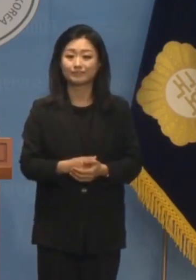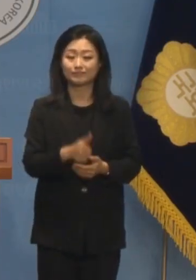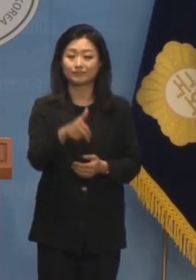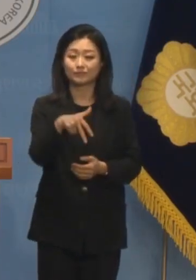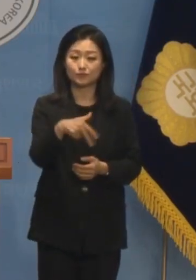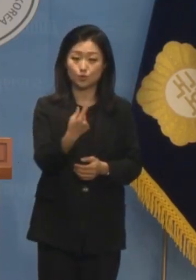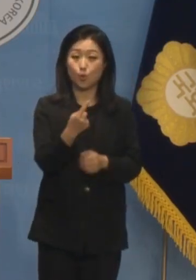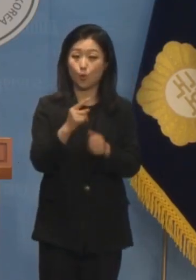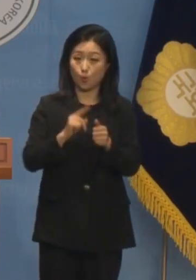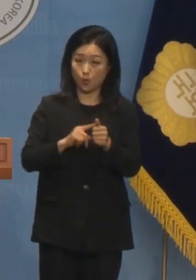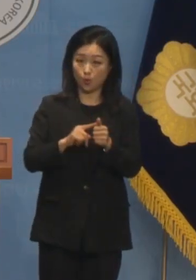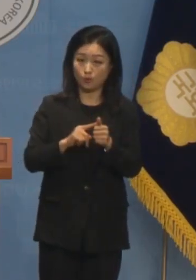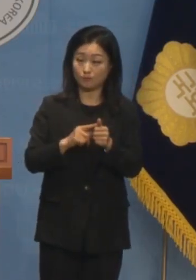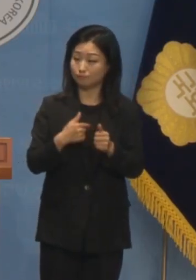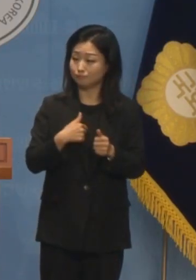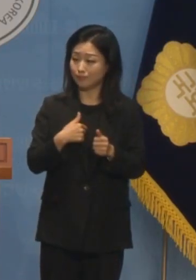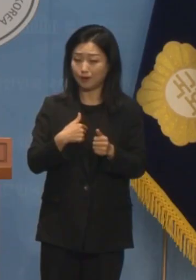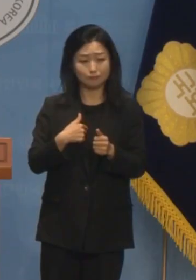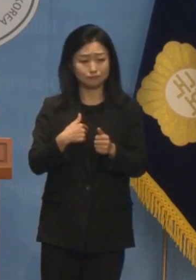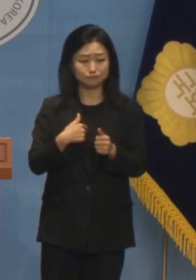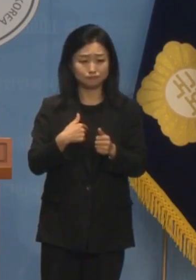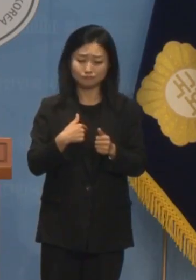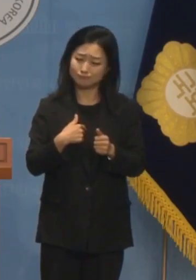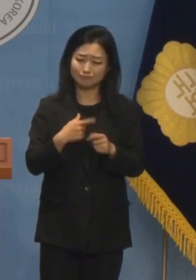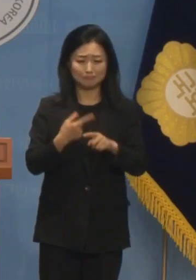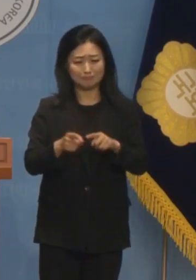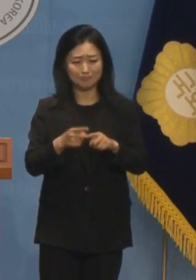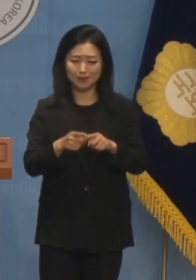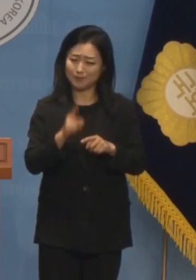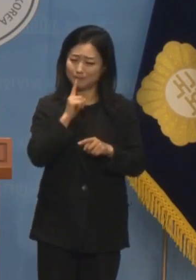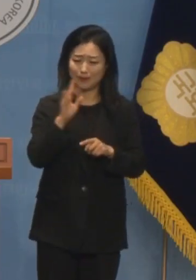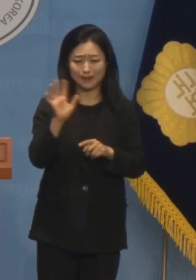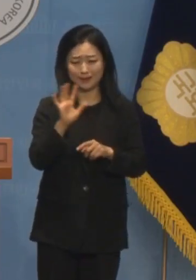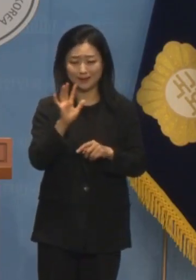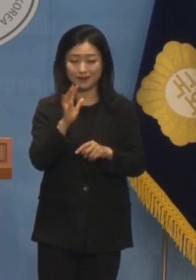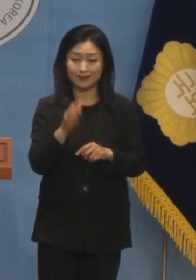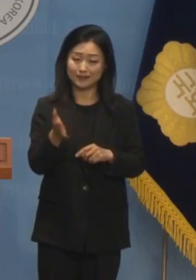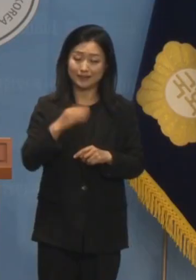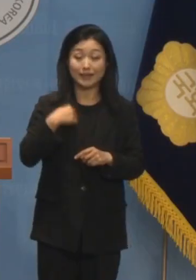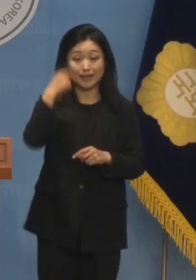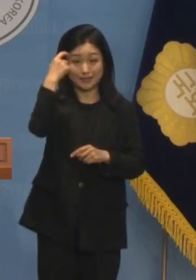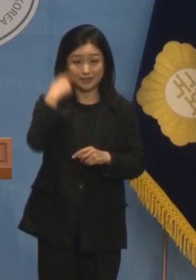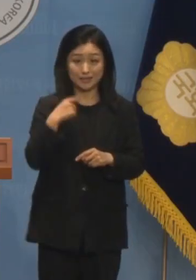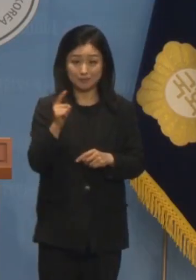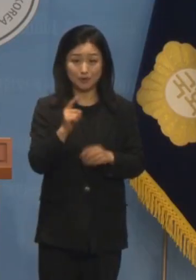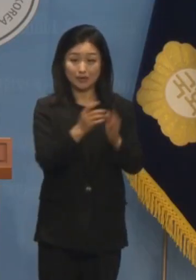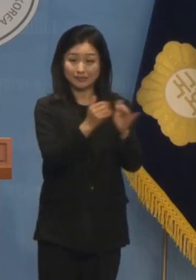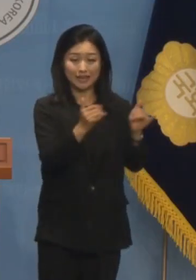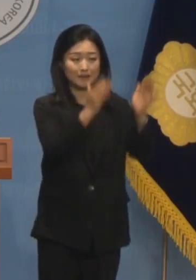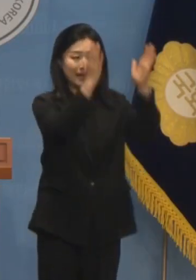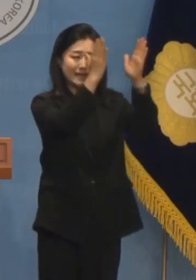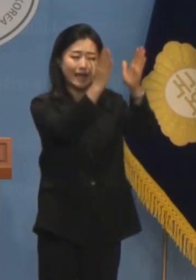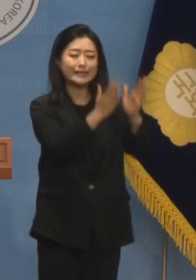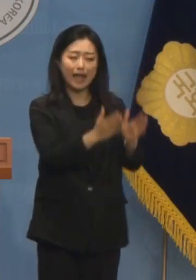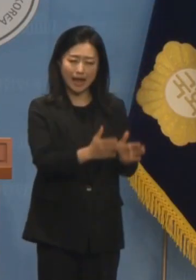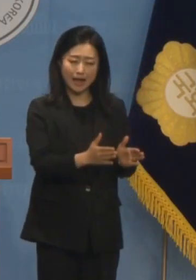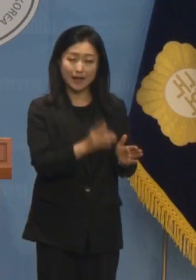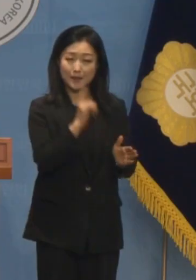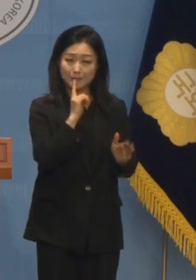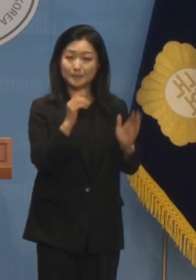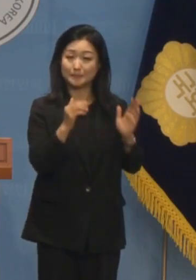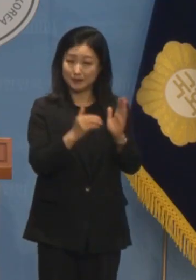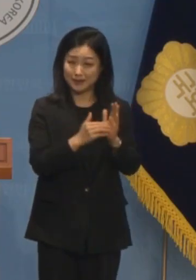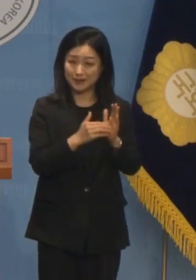조국 대표는 저는 상세한 논평을 하기는 좀 그렇고 한마디 느낌은 사람이 좀 얇더만요.